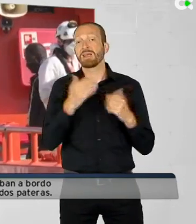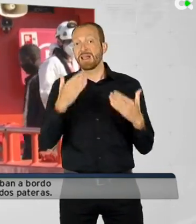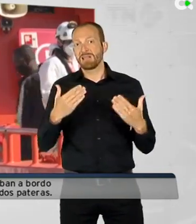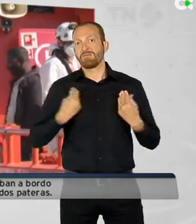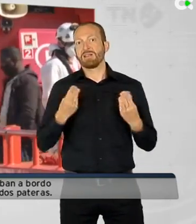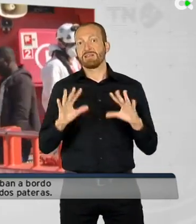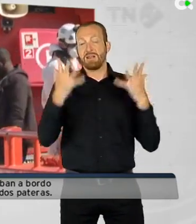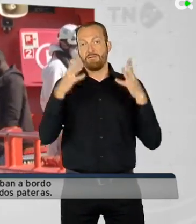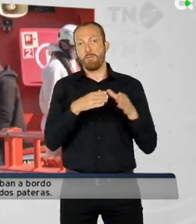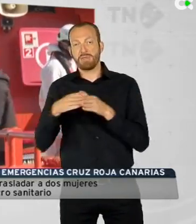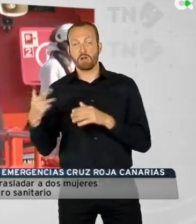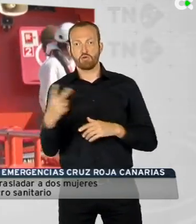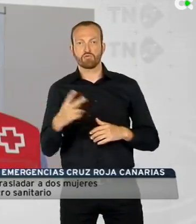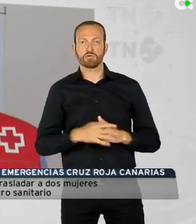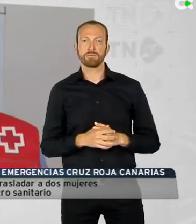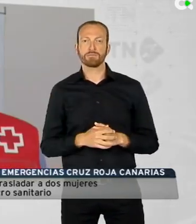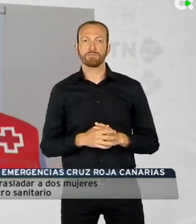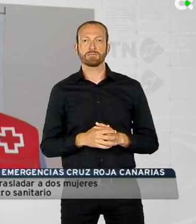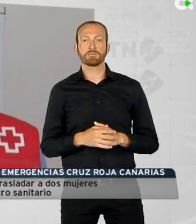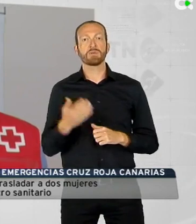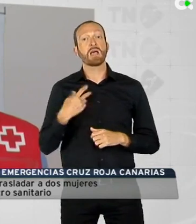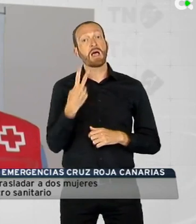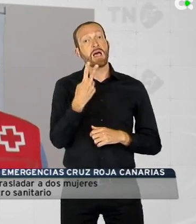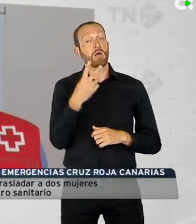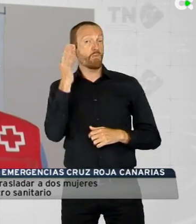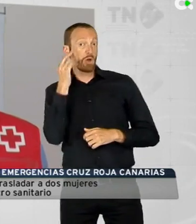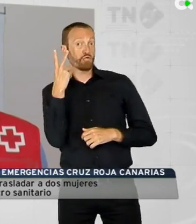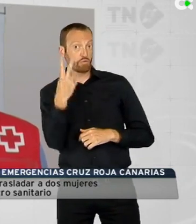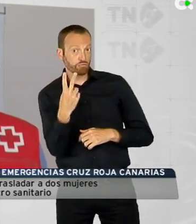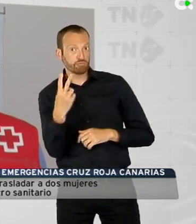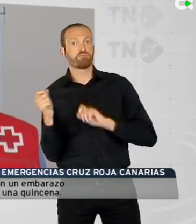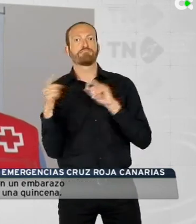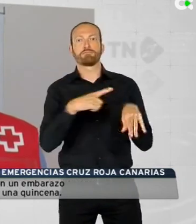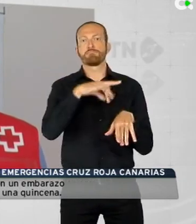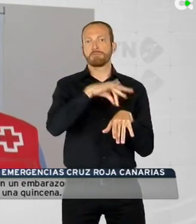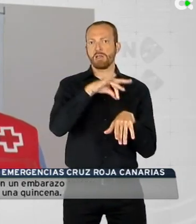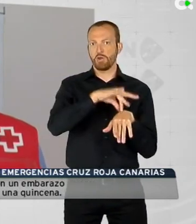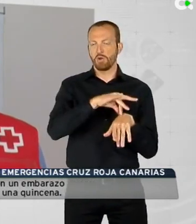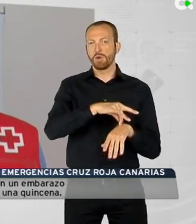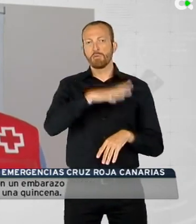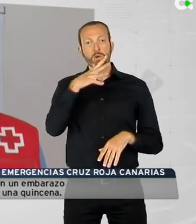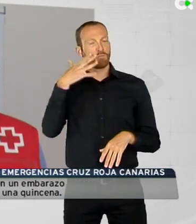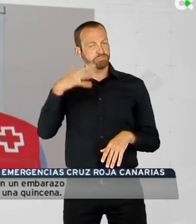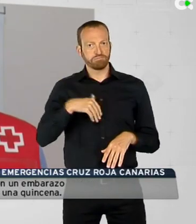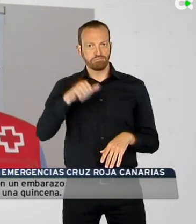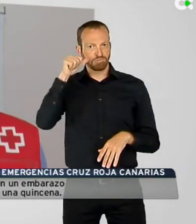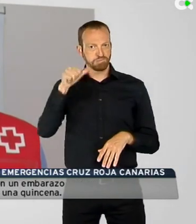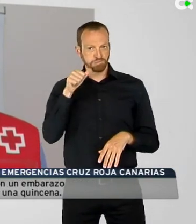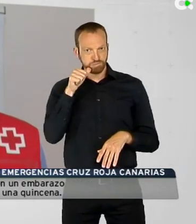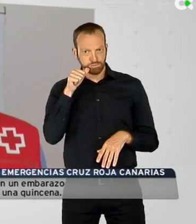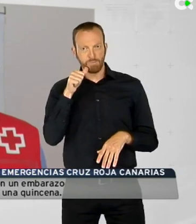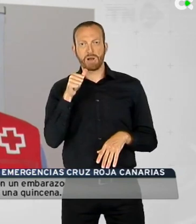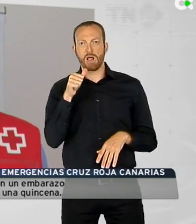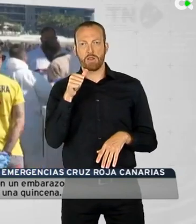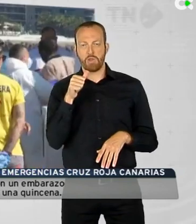dos pateras. Le hemos tenido que trasladar a dos mujeres a centro sanitario por estar con un embarazo con más